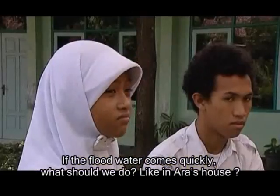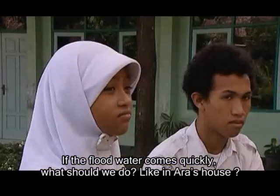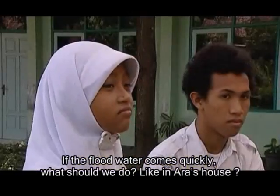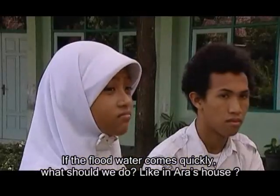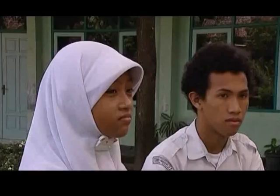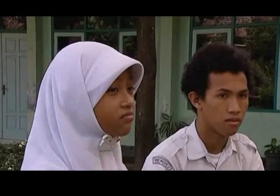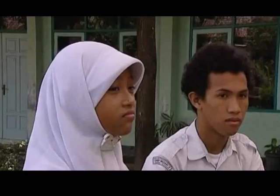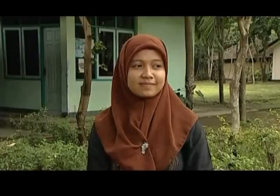Ara?